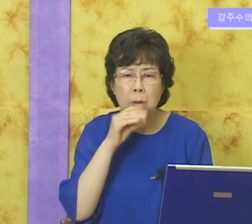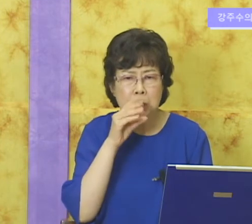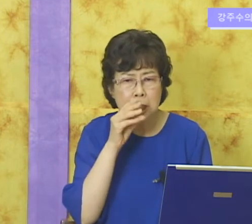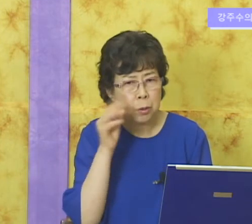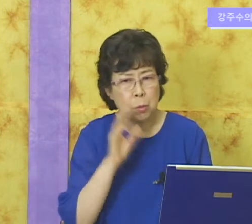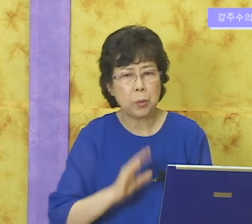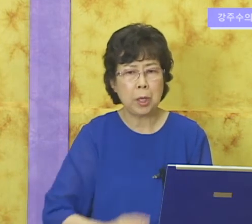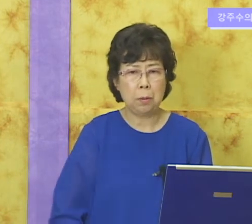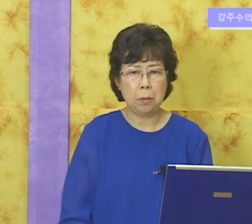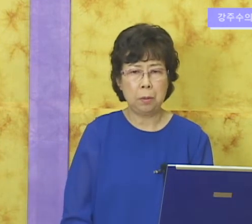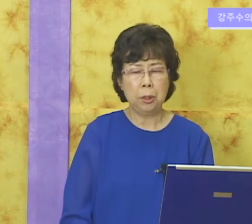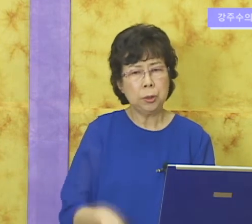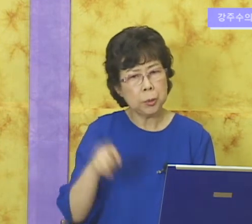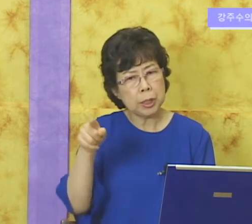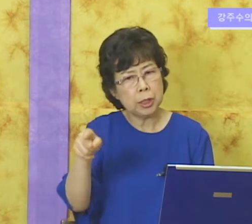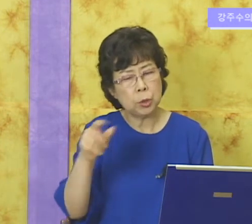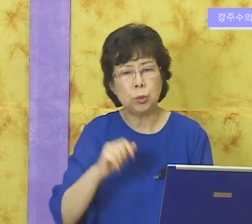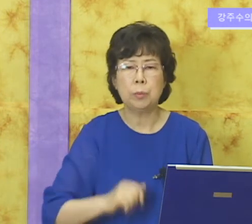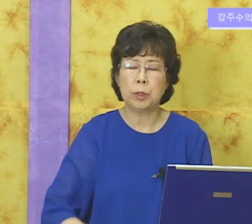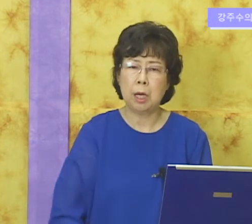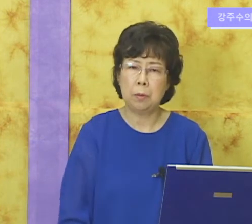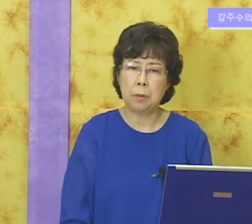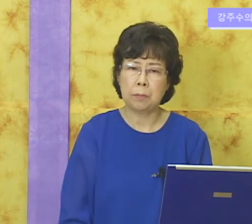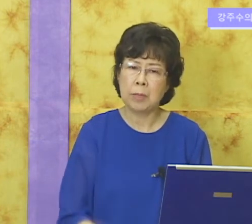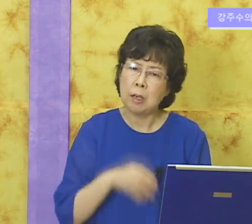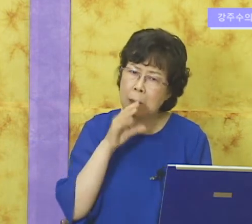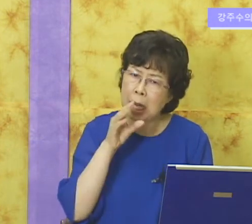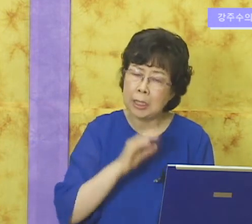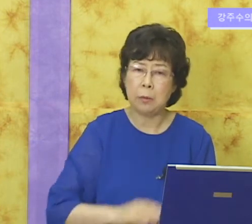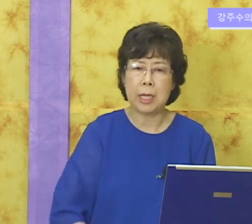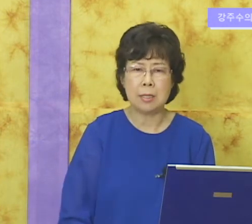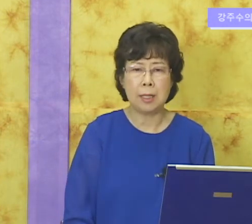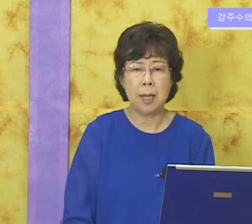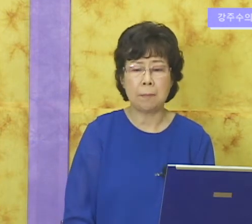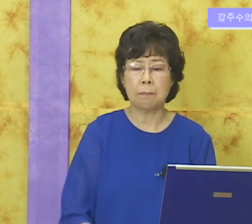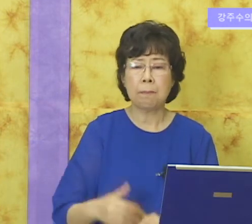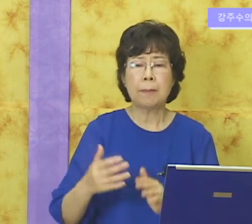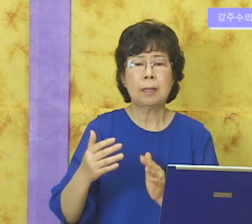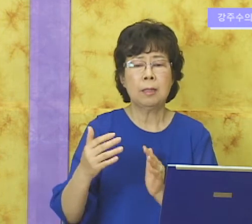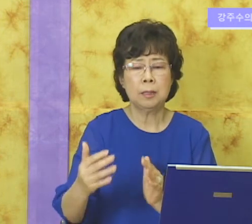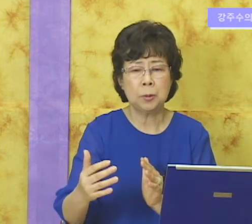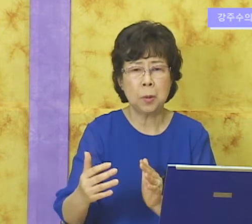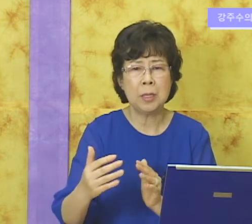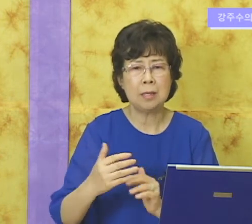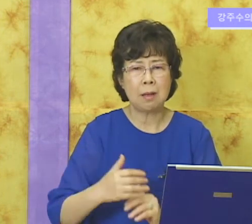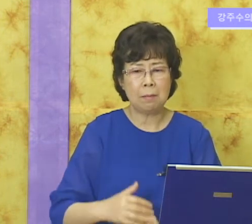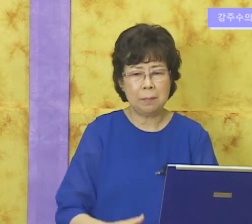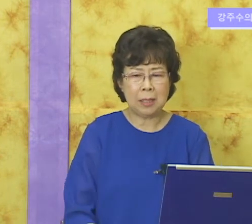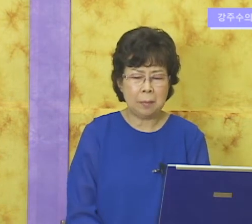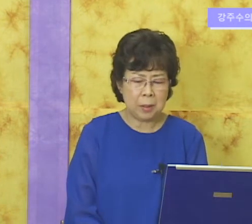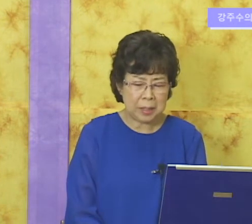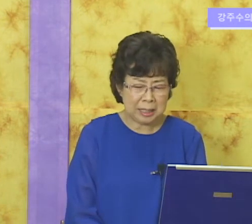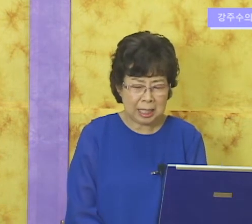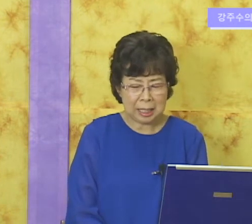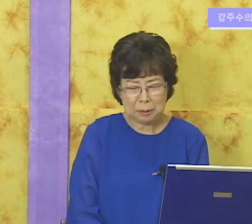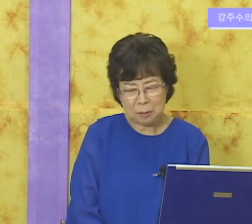말로서 의사소통 못하고 저쪽에서는 수어 못하고 나는 말 안 되고 했을 때 초면인 사람을 만나면 굉장히